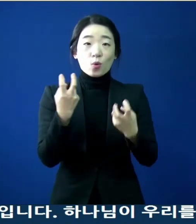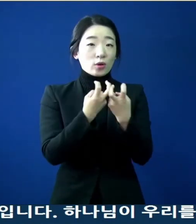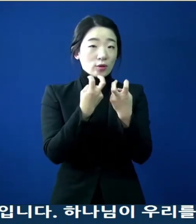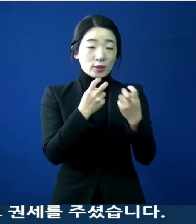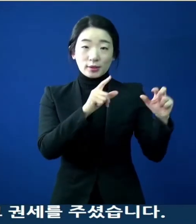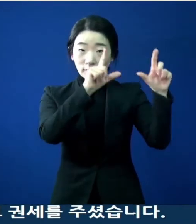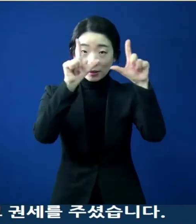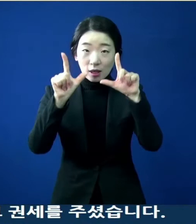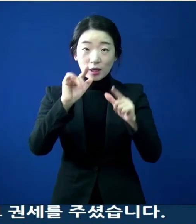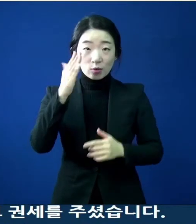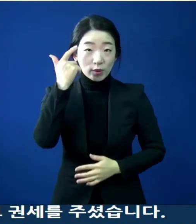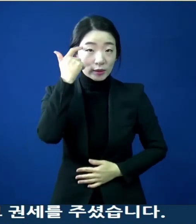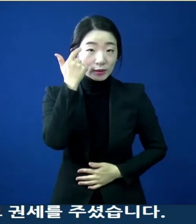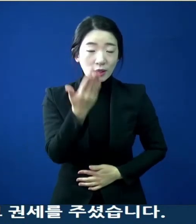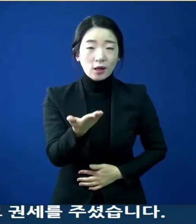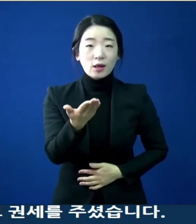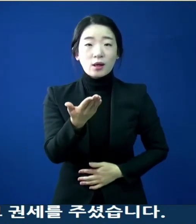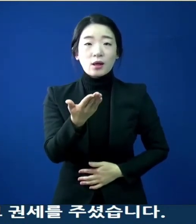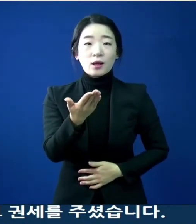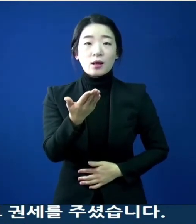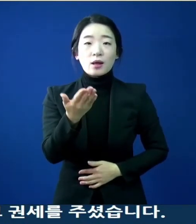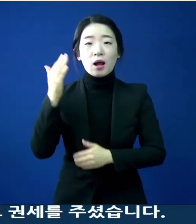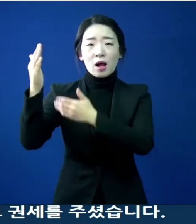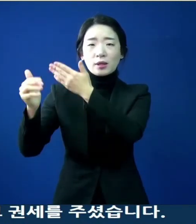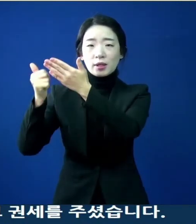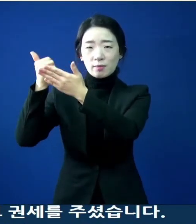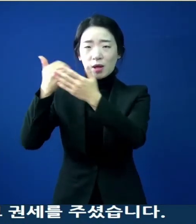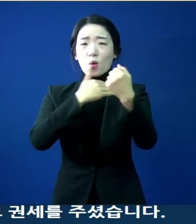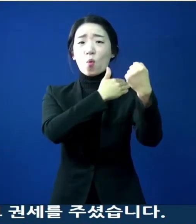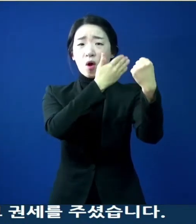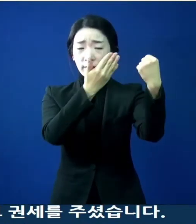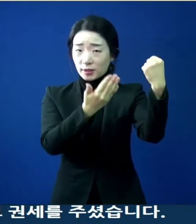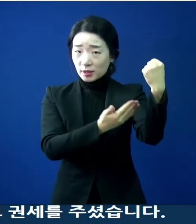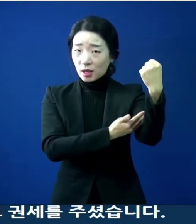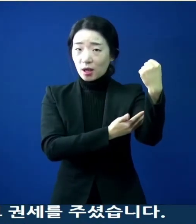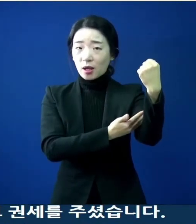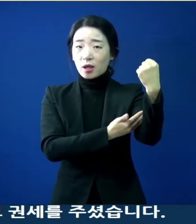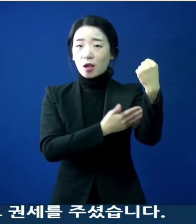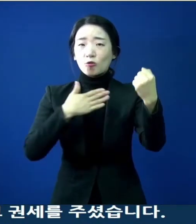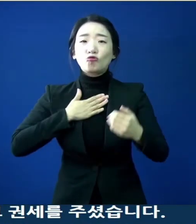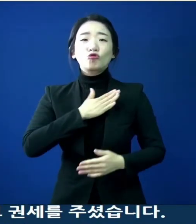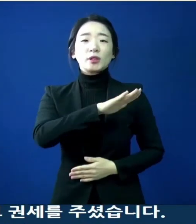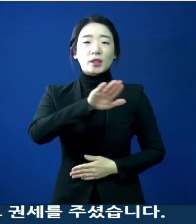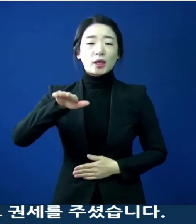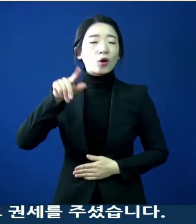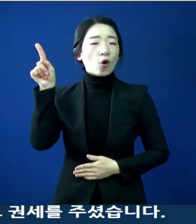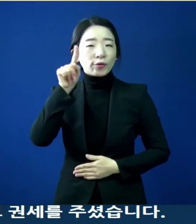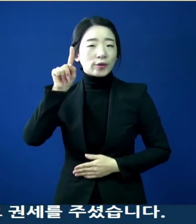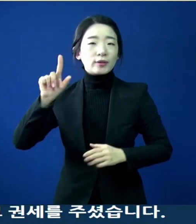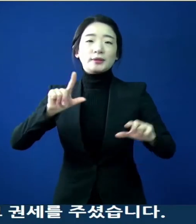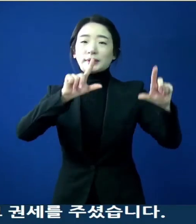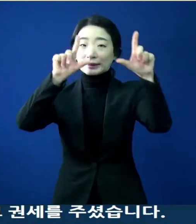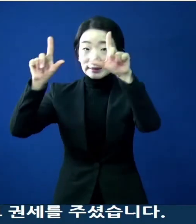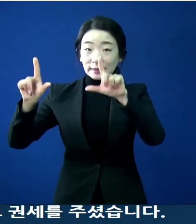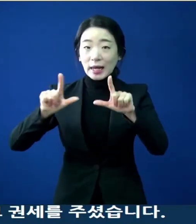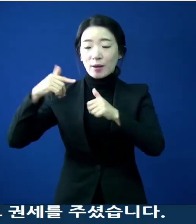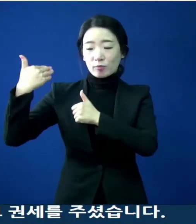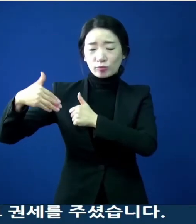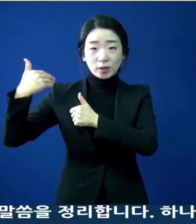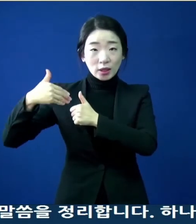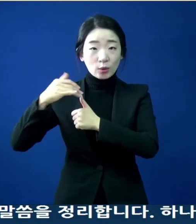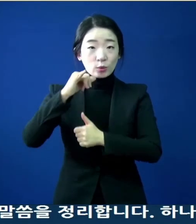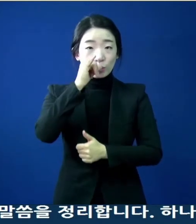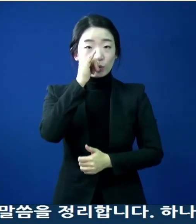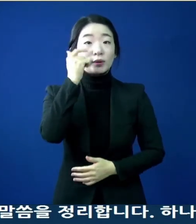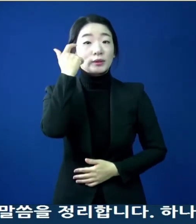하나님의 권세는 우리에게 어떤 삶을 요청하고 있을까요? 하나님의